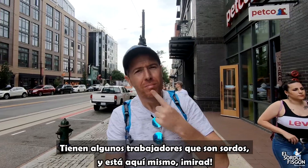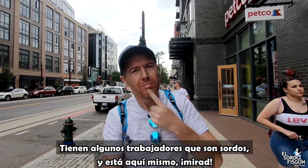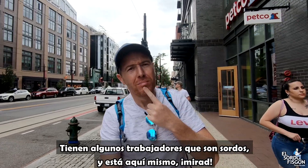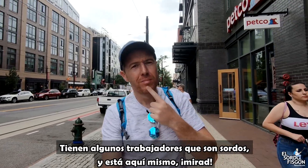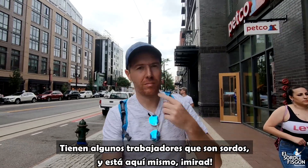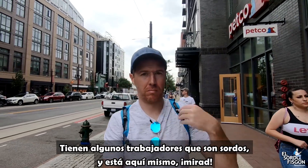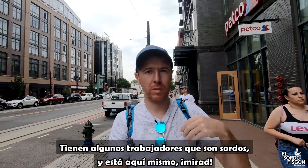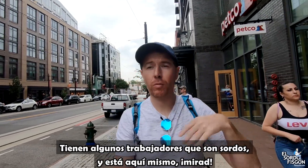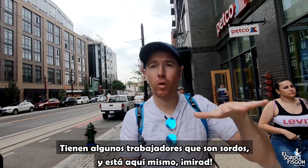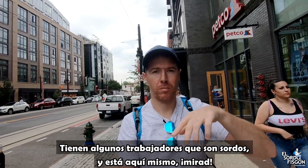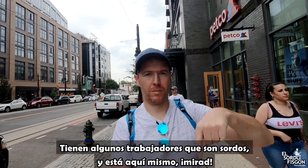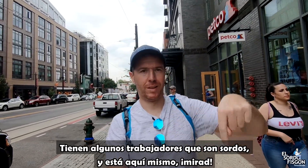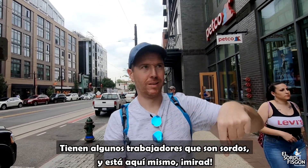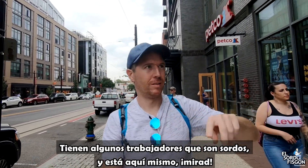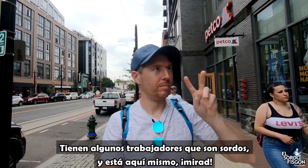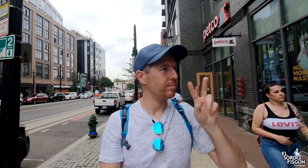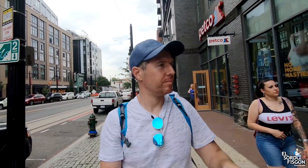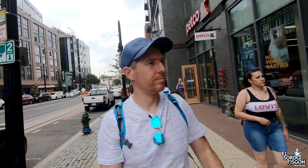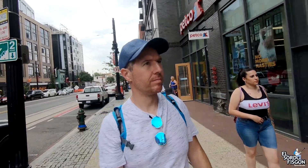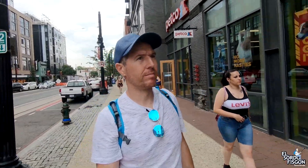que son sordos. Y está aquí mismo. Mirad.